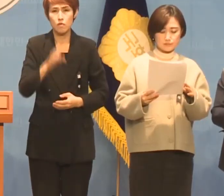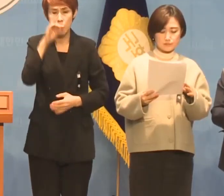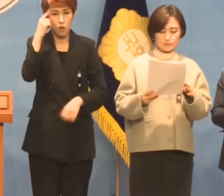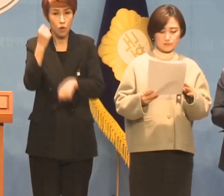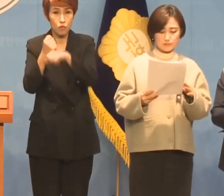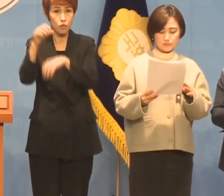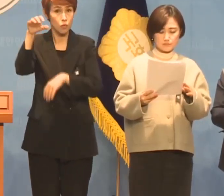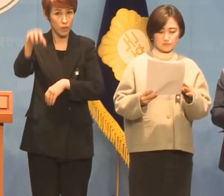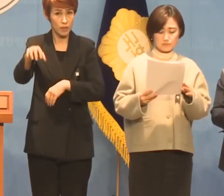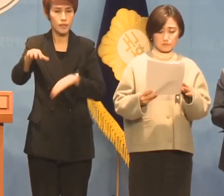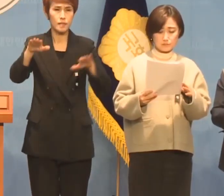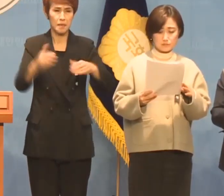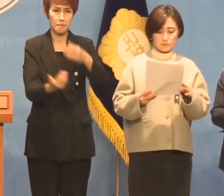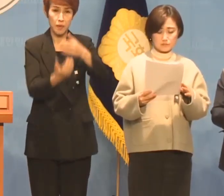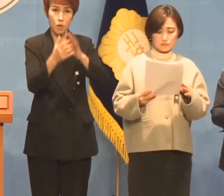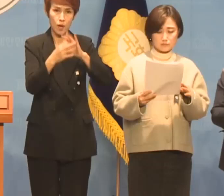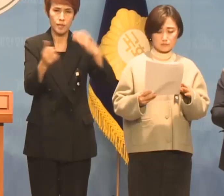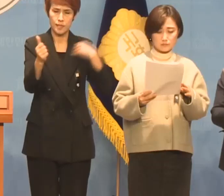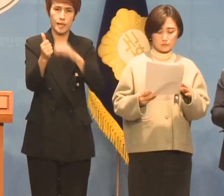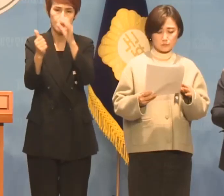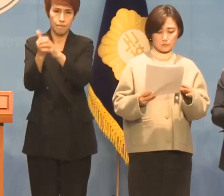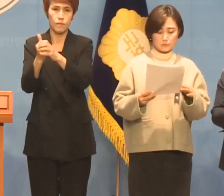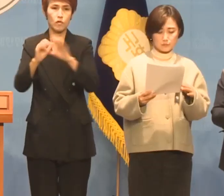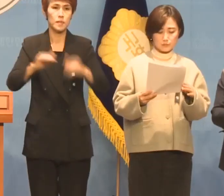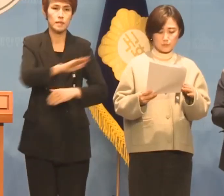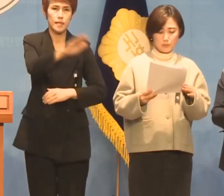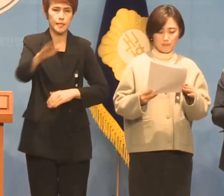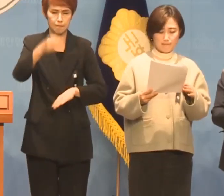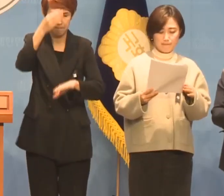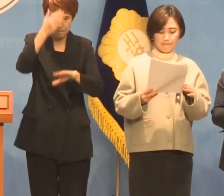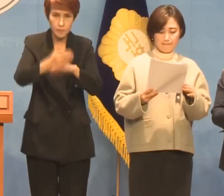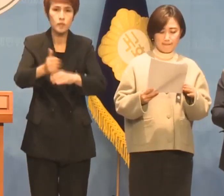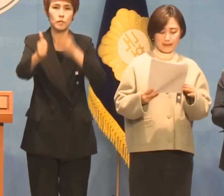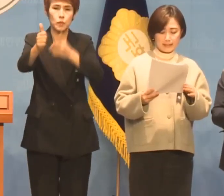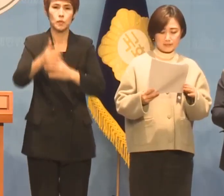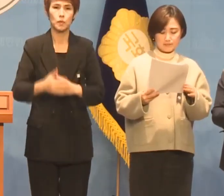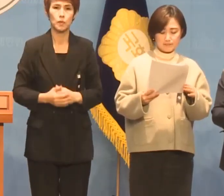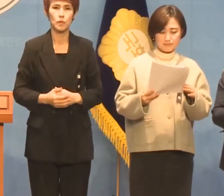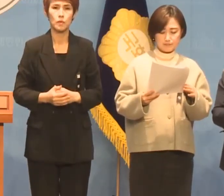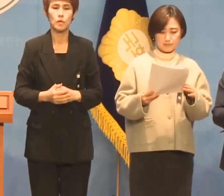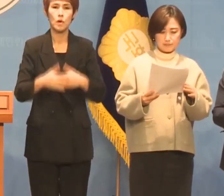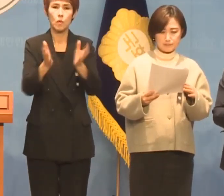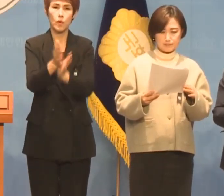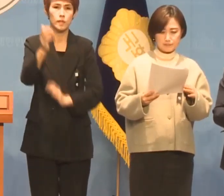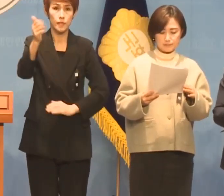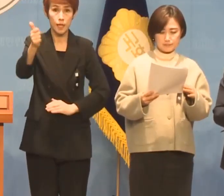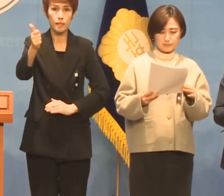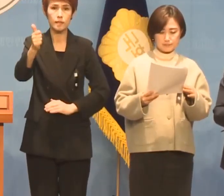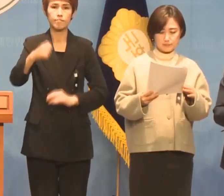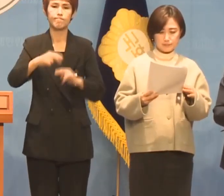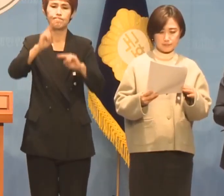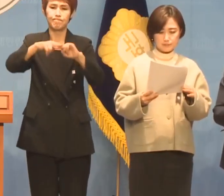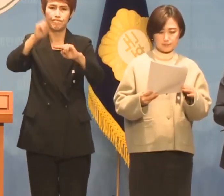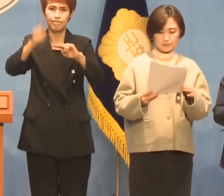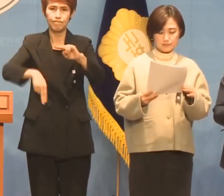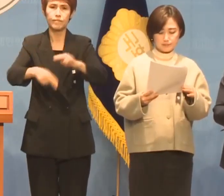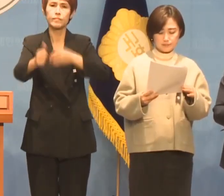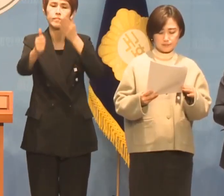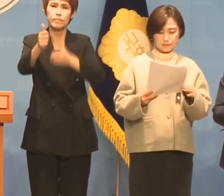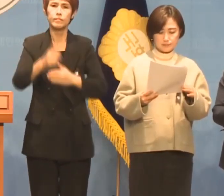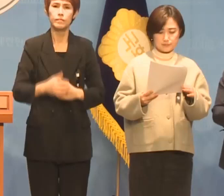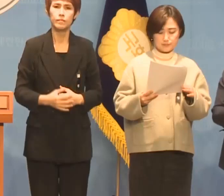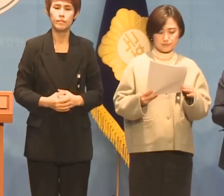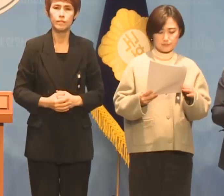한국학중앙연구원은 이번 사건에 대해 책임을 지고 국민 앞에 진심으로 사과하고 김남년 원장은 자리에서 스스로 물러나야